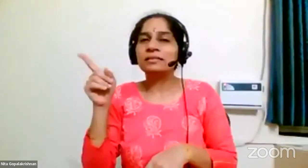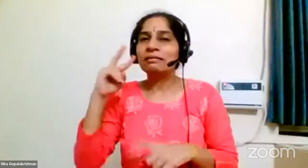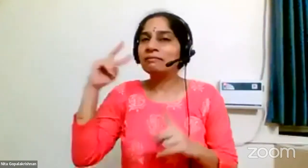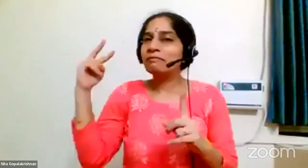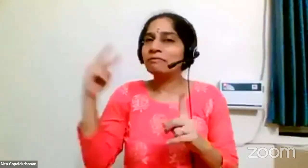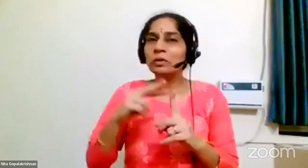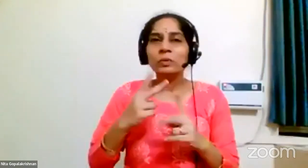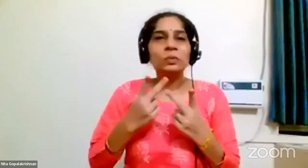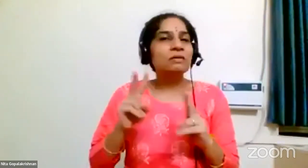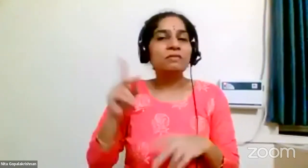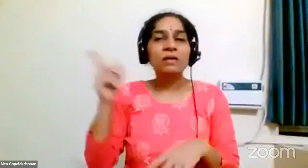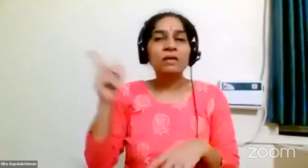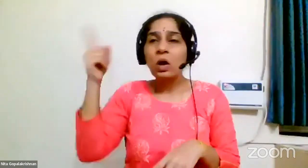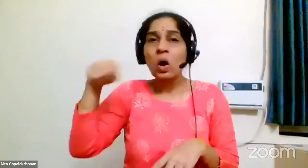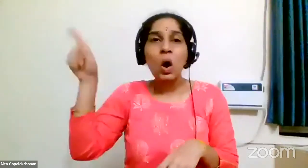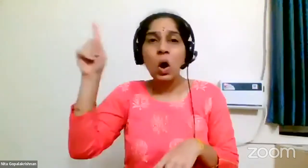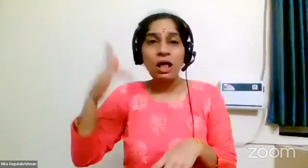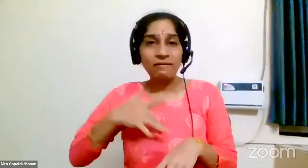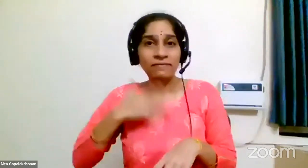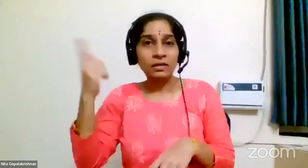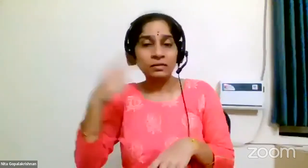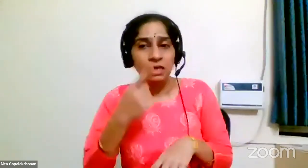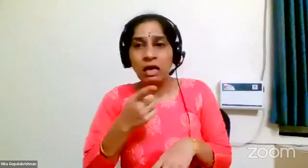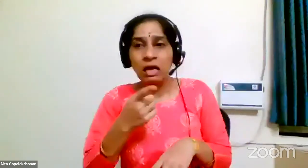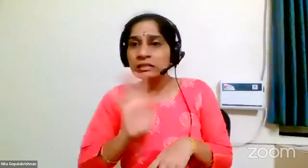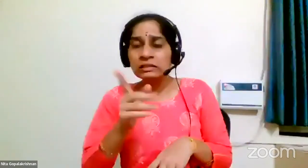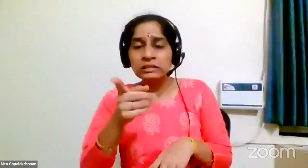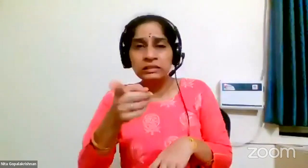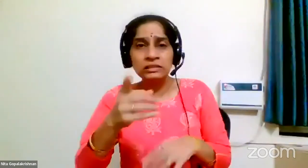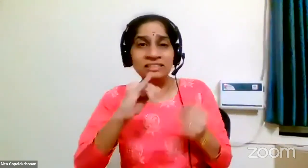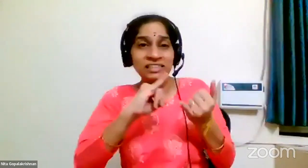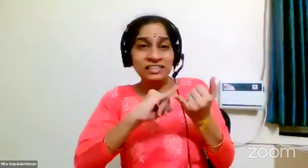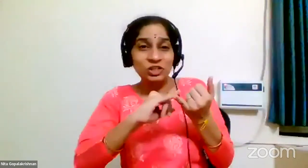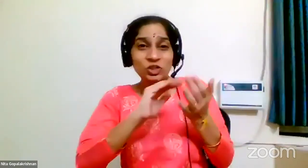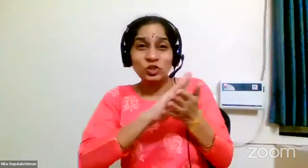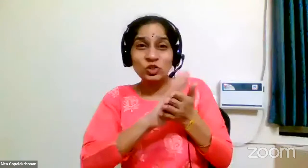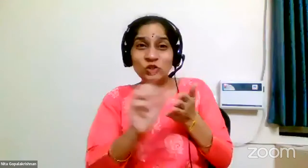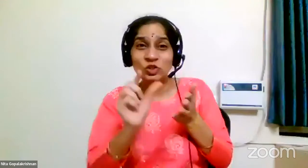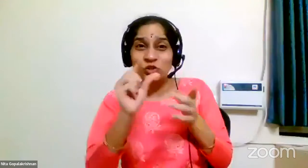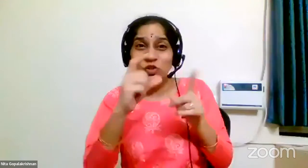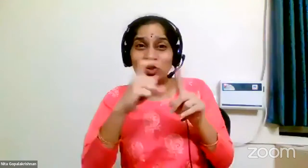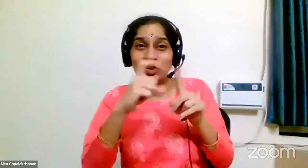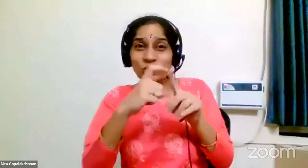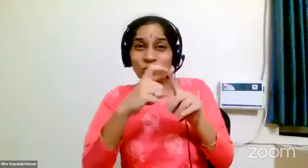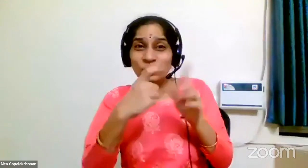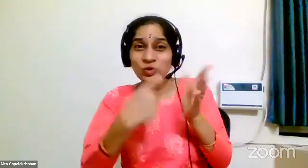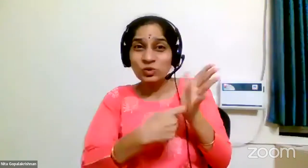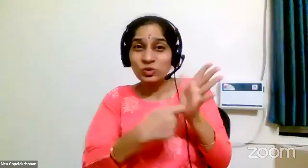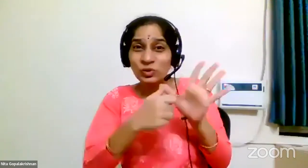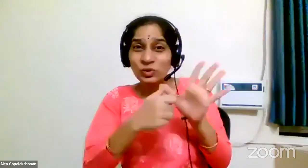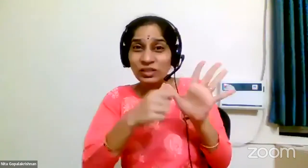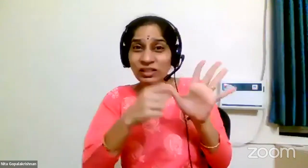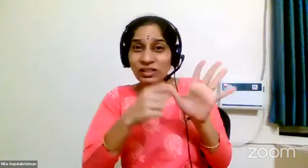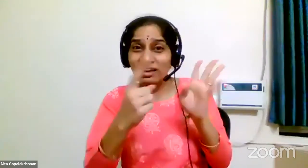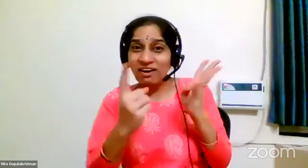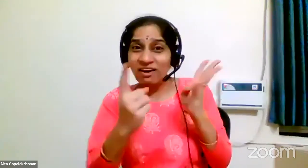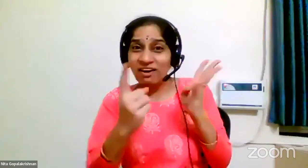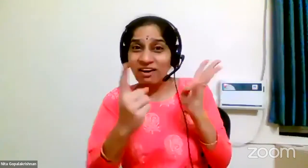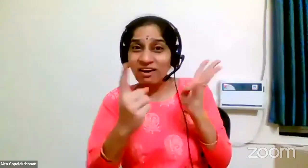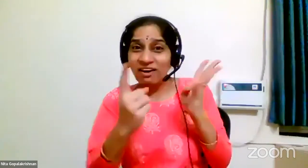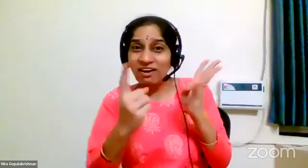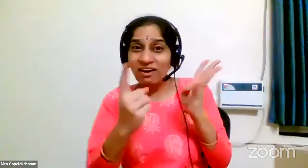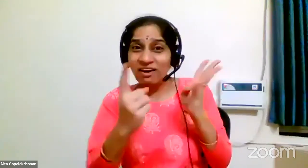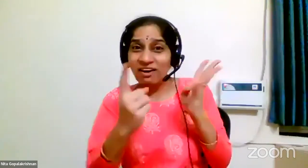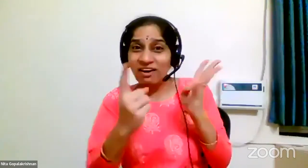हैं, जिनको शूद्र कहा जाता है, दलित कहा जाता है, इनको नीचे दबाने के लिए ये सारी परंपरा बनाई गई